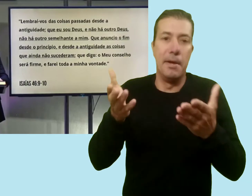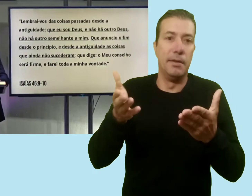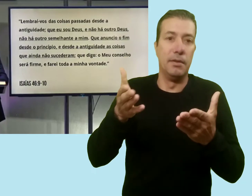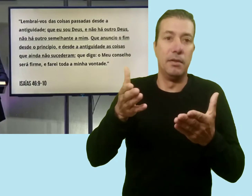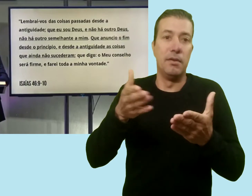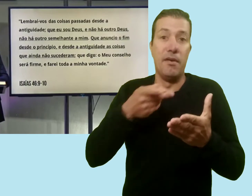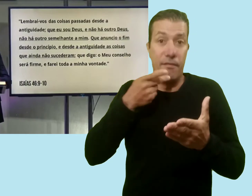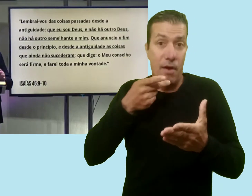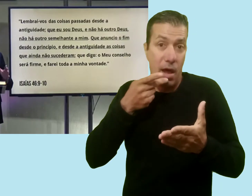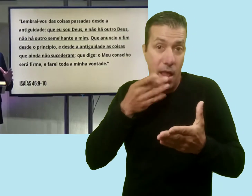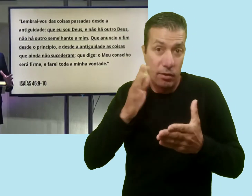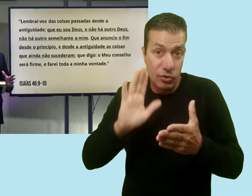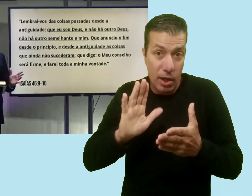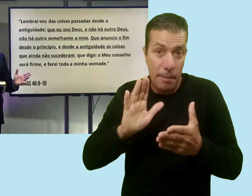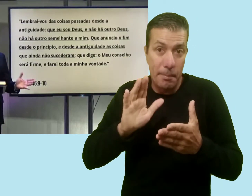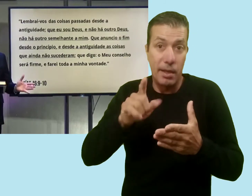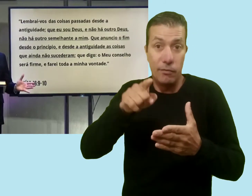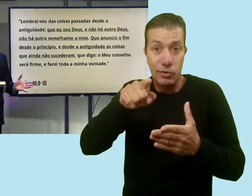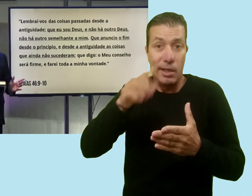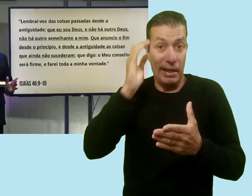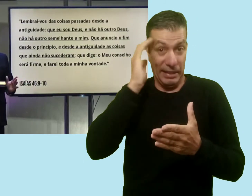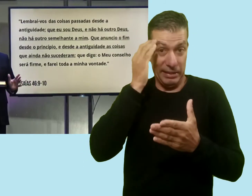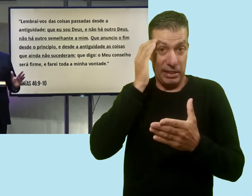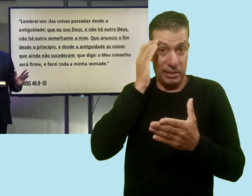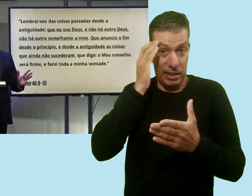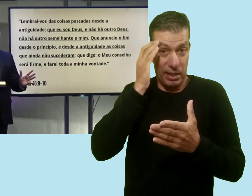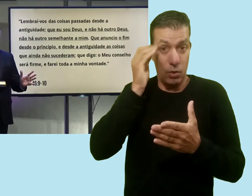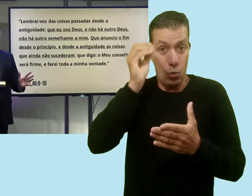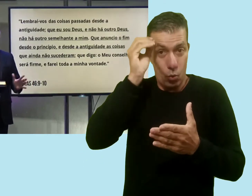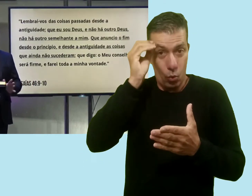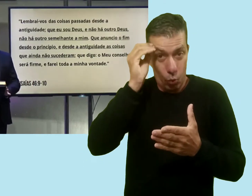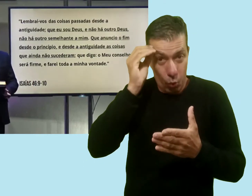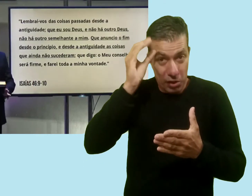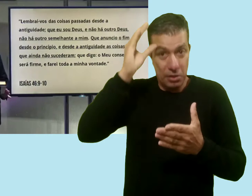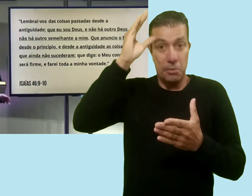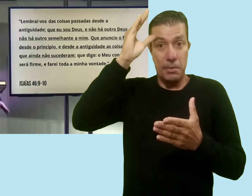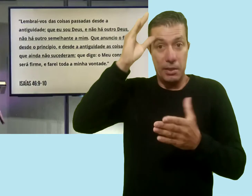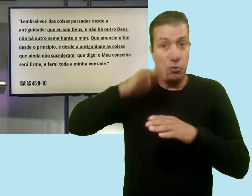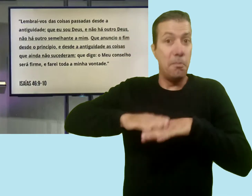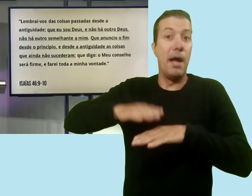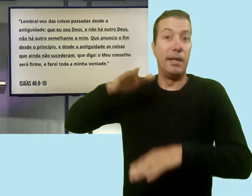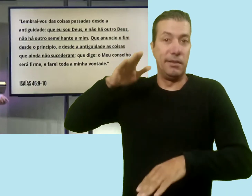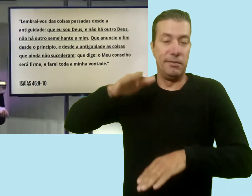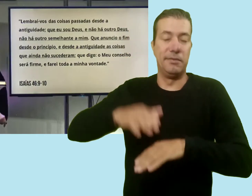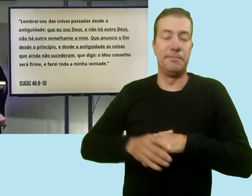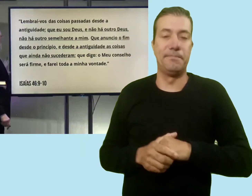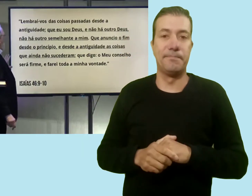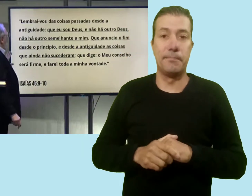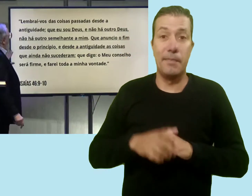Então, cada vez que eu falar alguma coisa já falada, é para ampliar o conhecimento, tá?